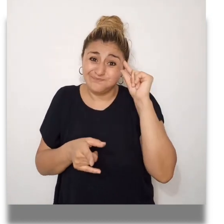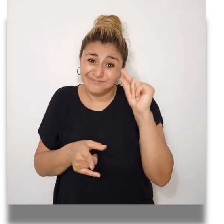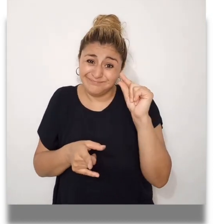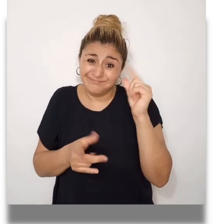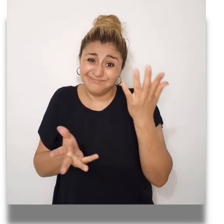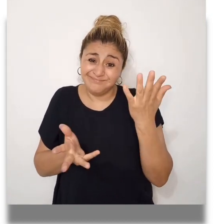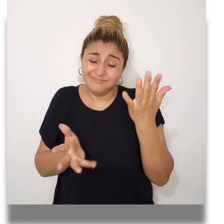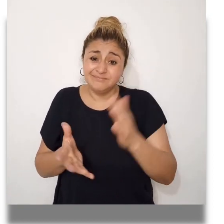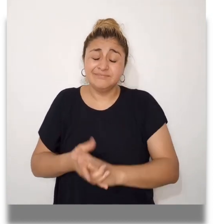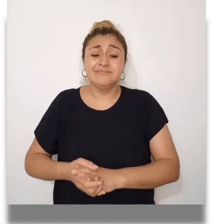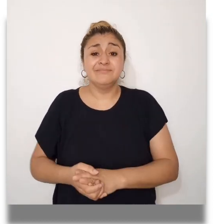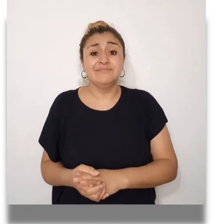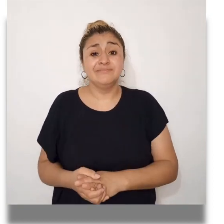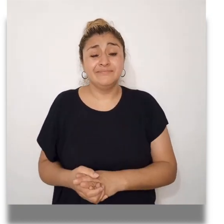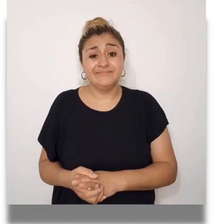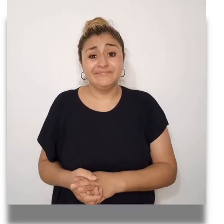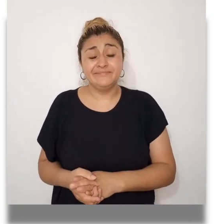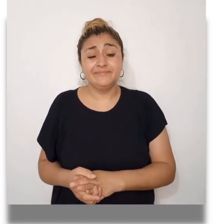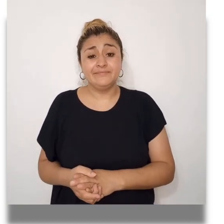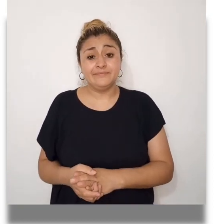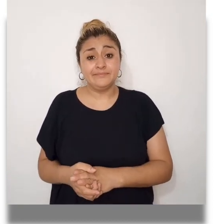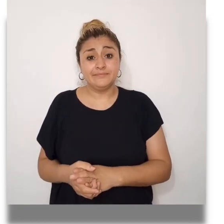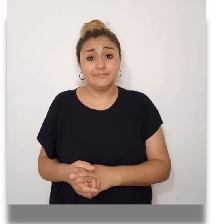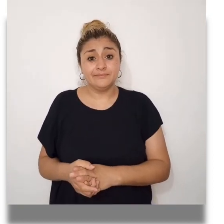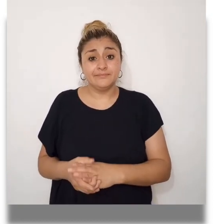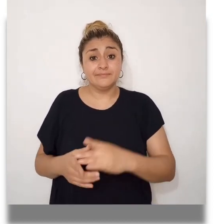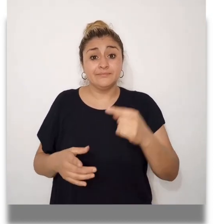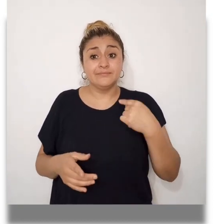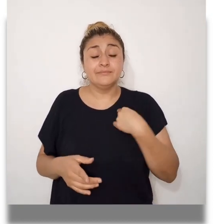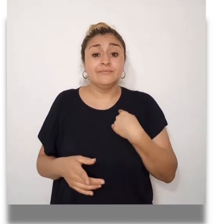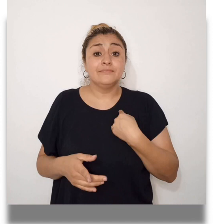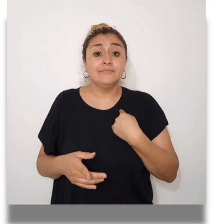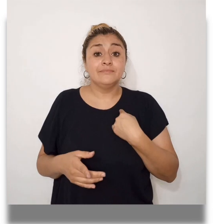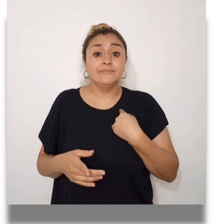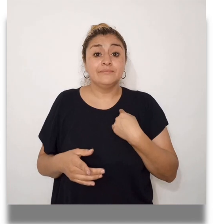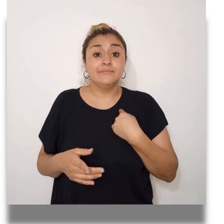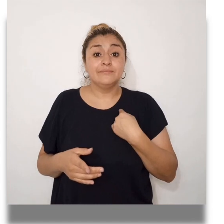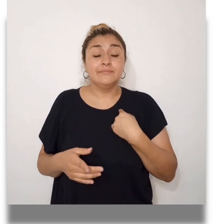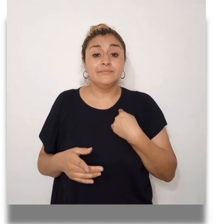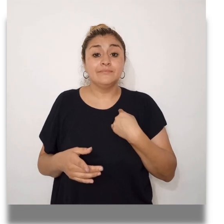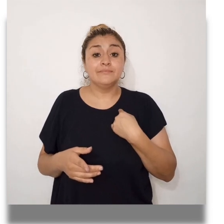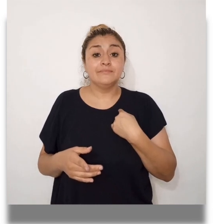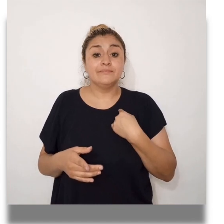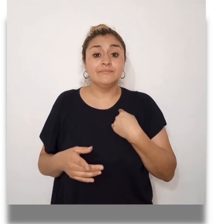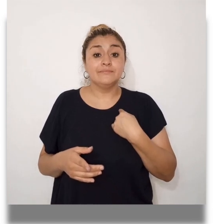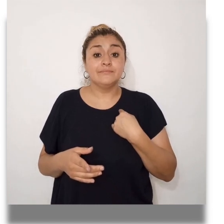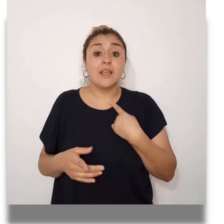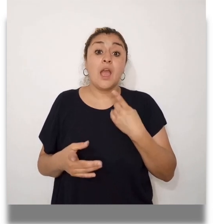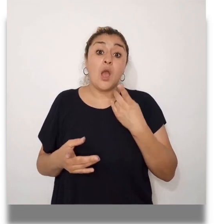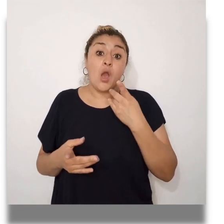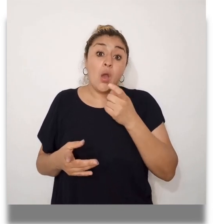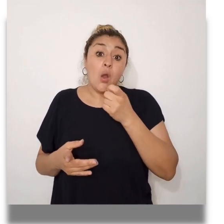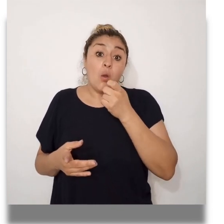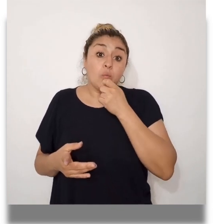podés adquirir la sabiduría en un medio o en un lugar